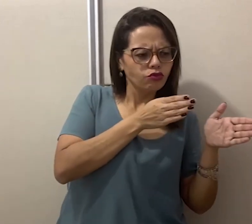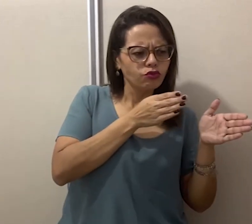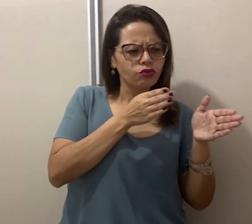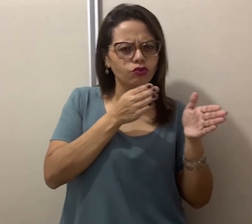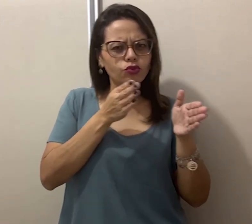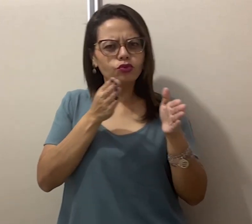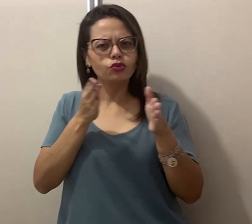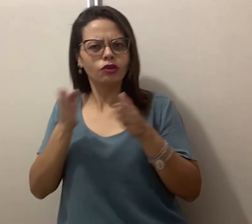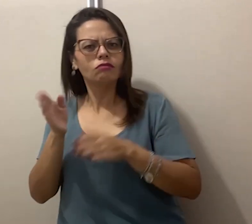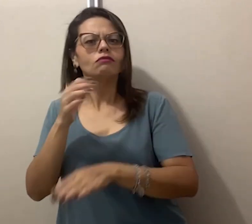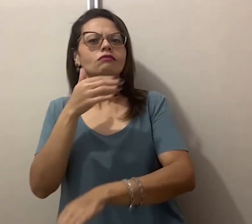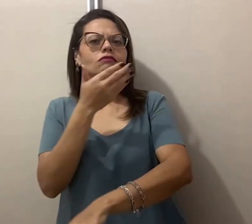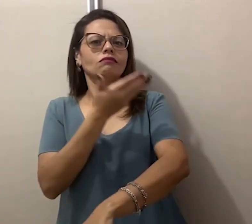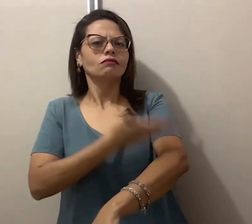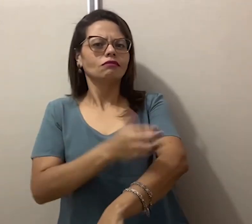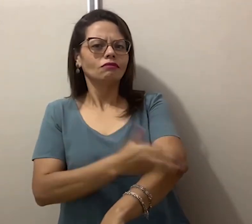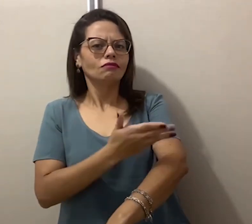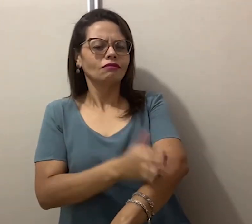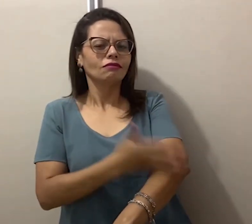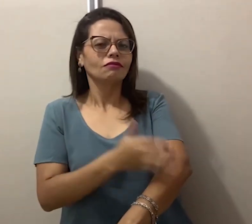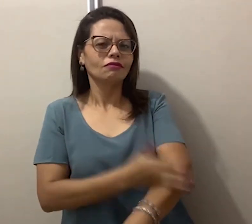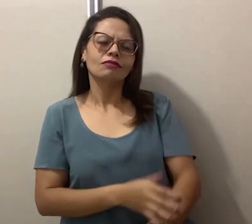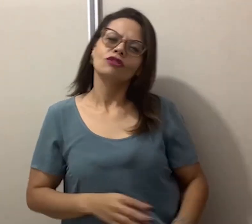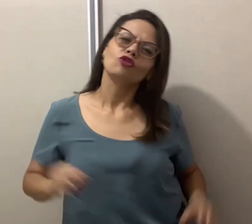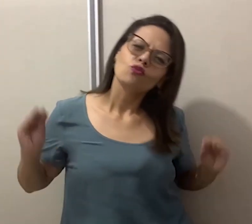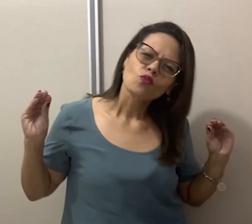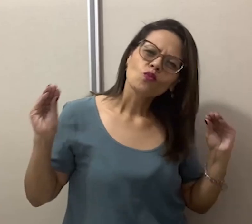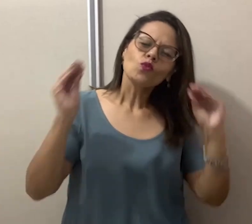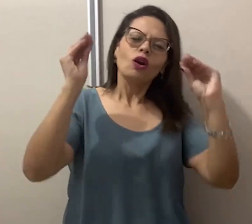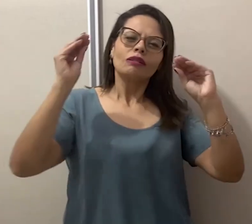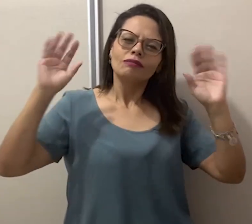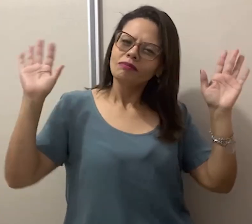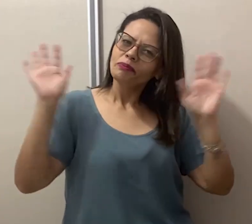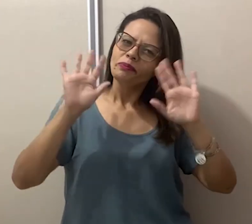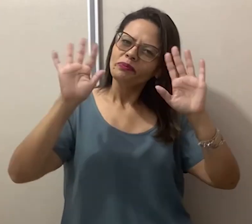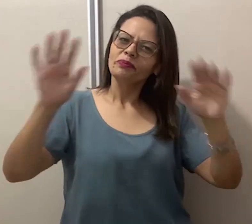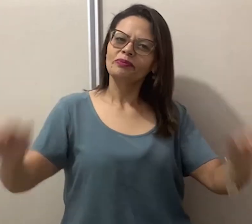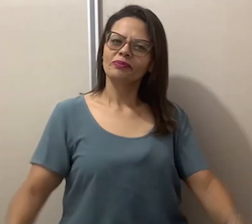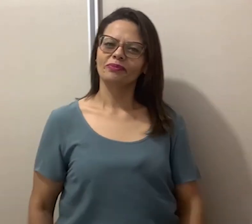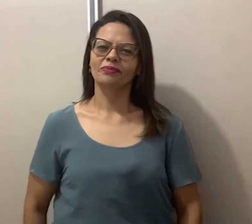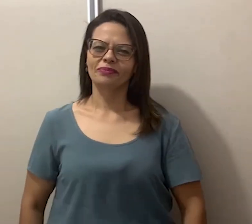Volta ao vídeo e treina. Beijo. Tchau, tchau.